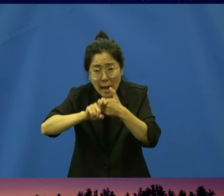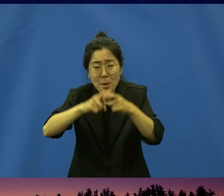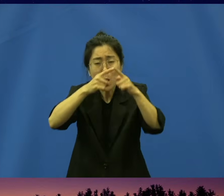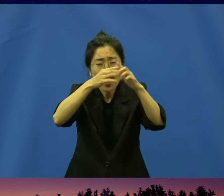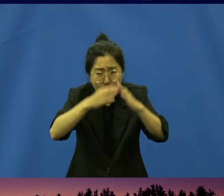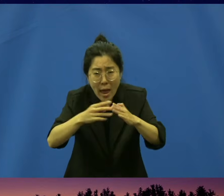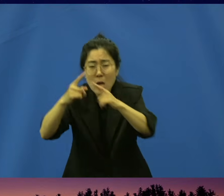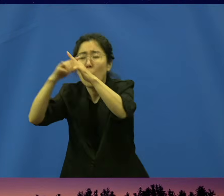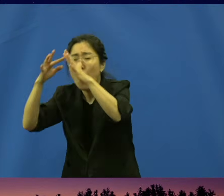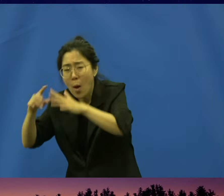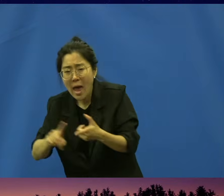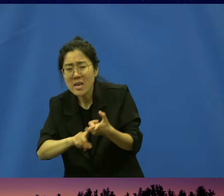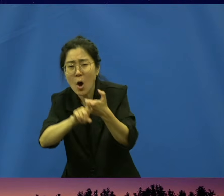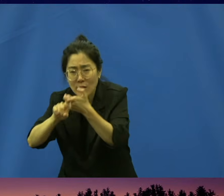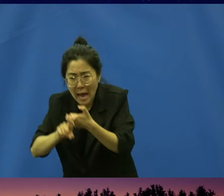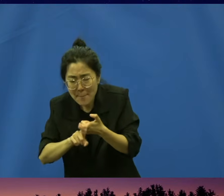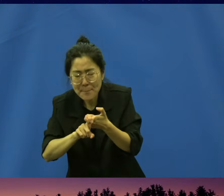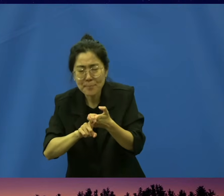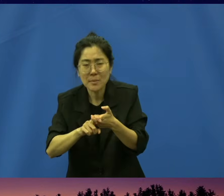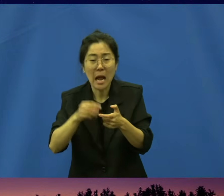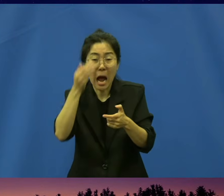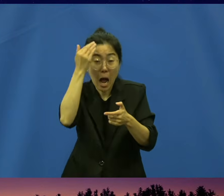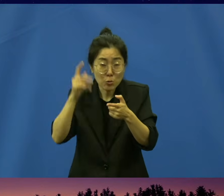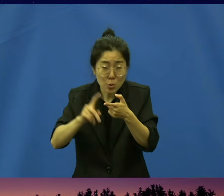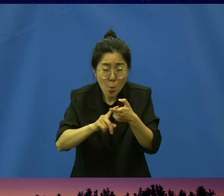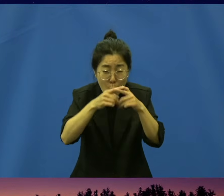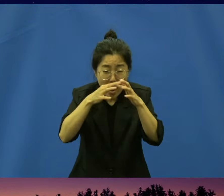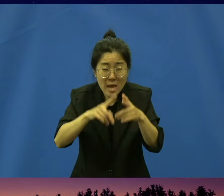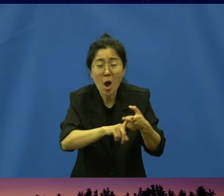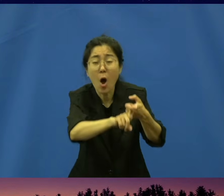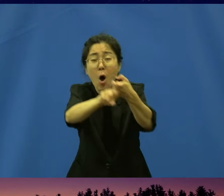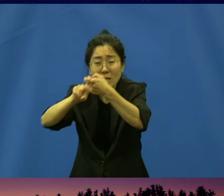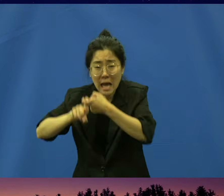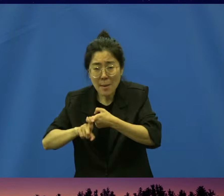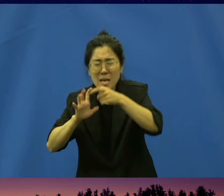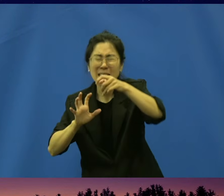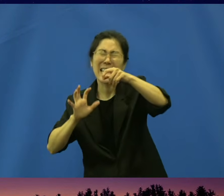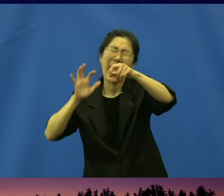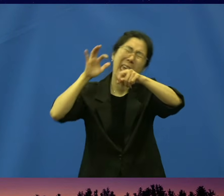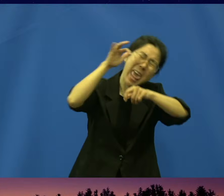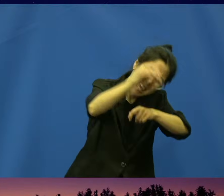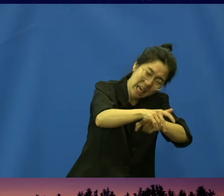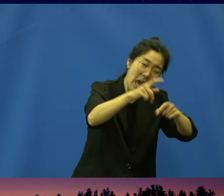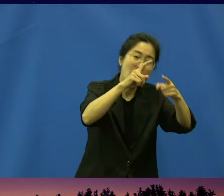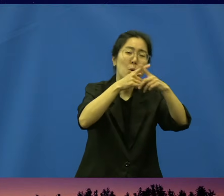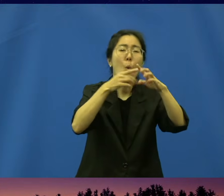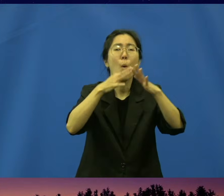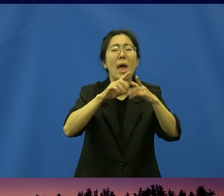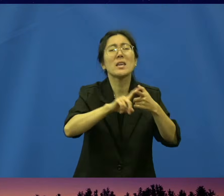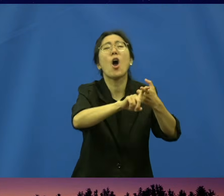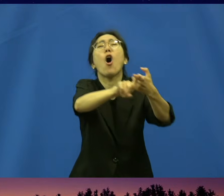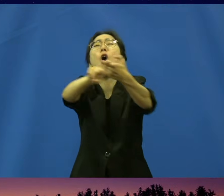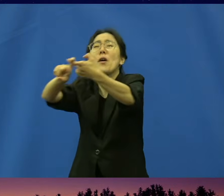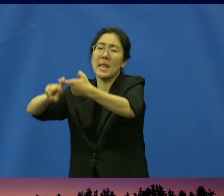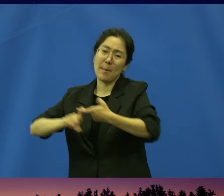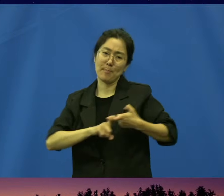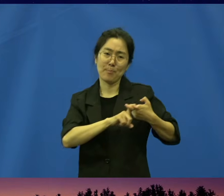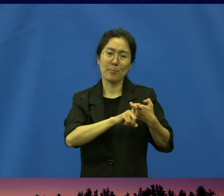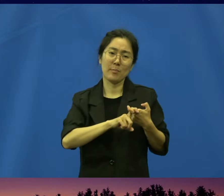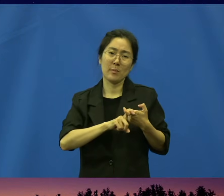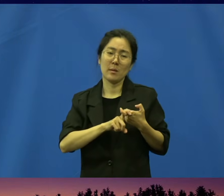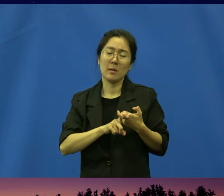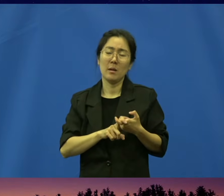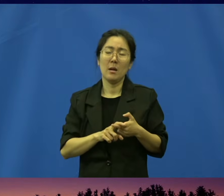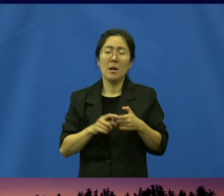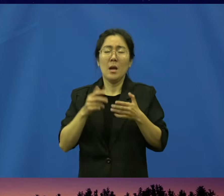연합, 세계 교회의 연합을 위해서 기도해야 하는 것입니다. 여러분, 주님께서 우리의 연합을